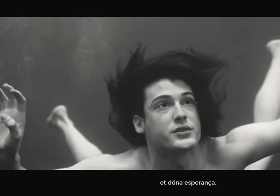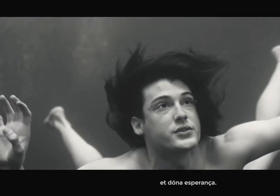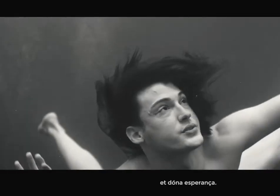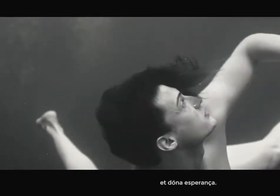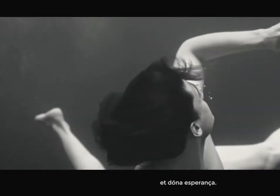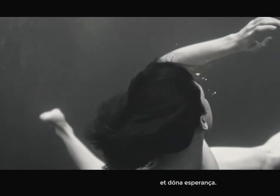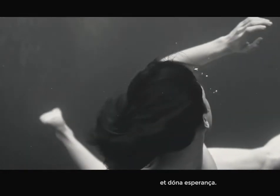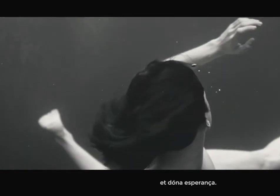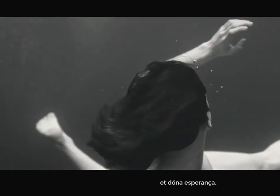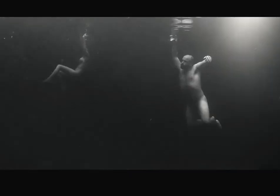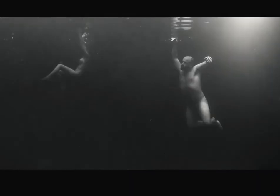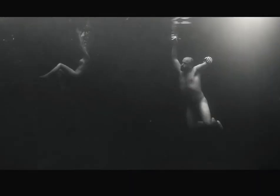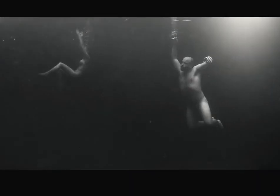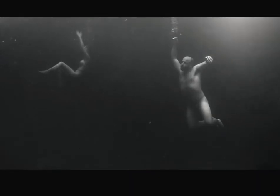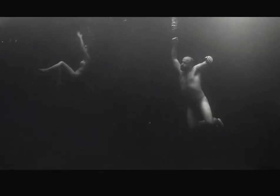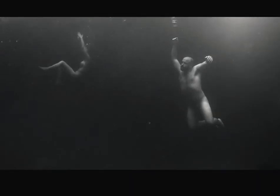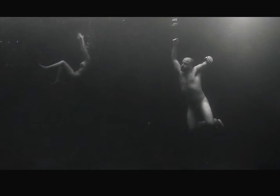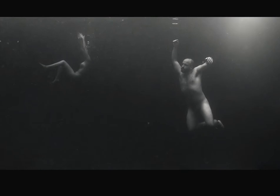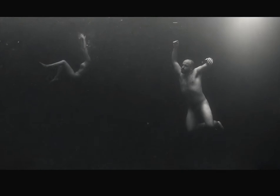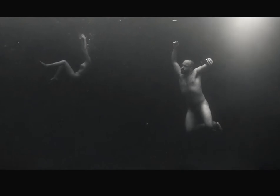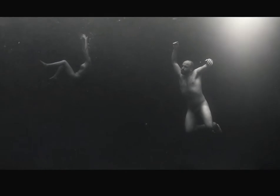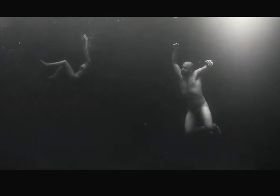Et dona esperança.